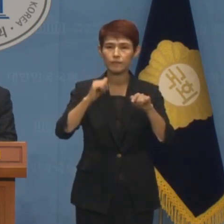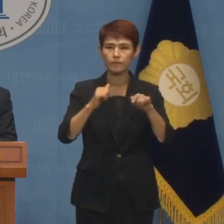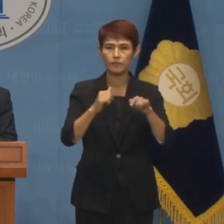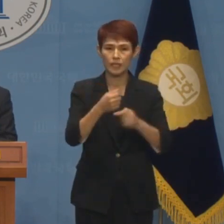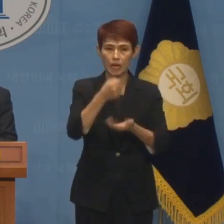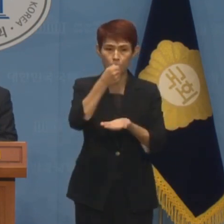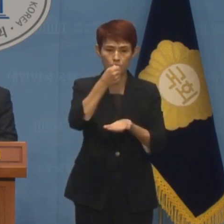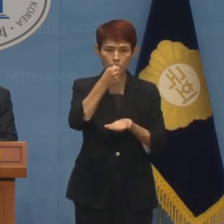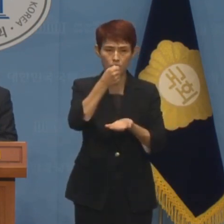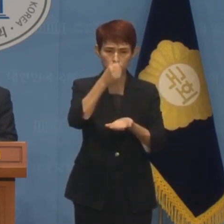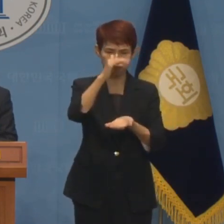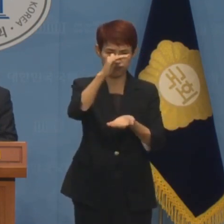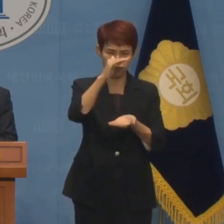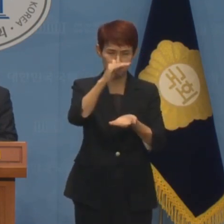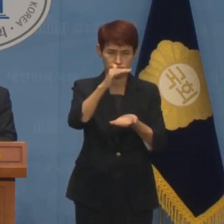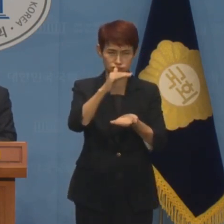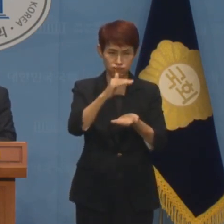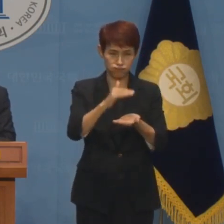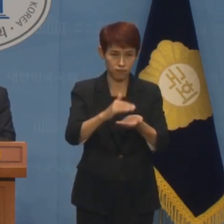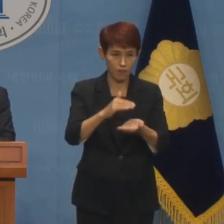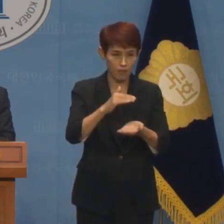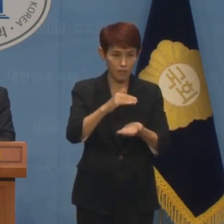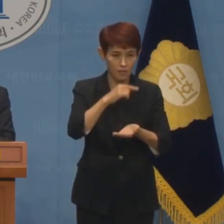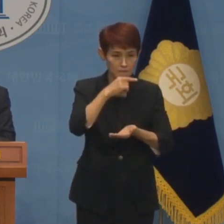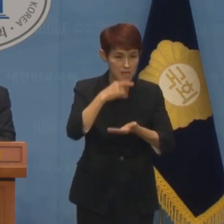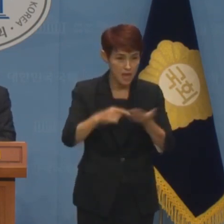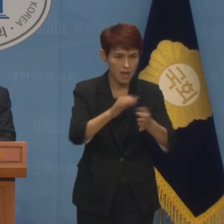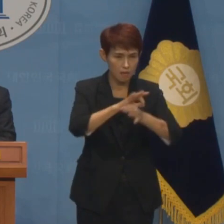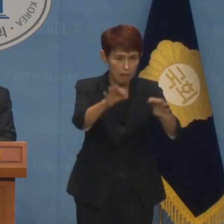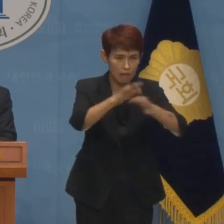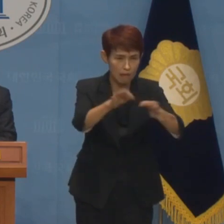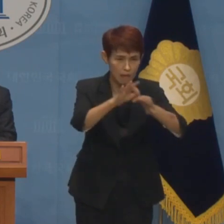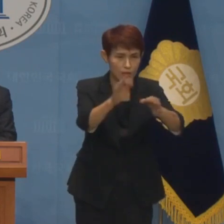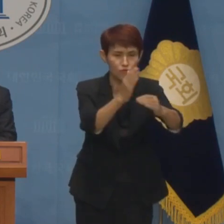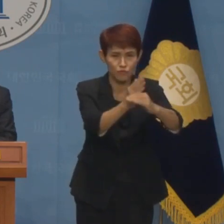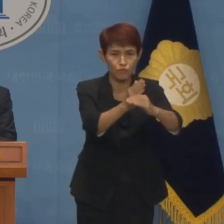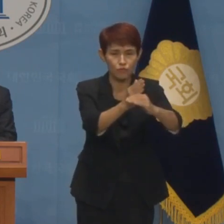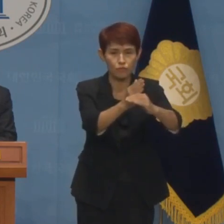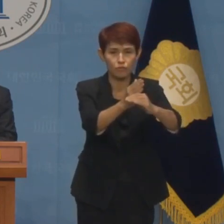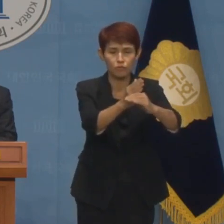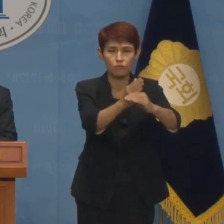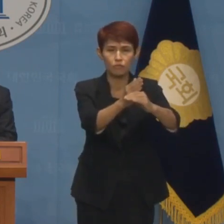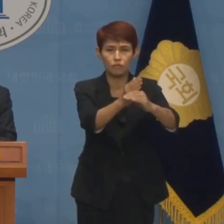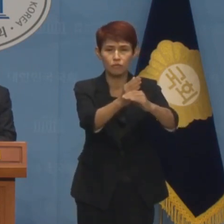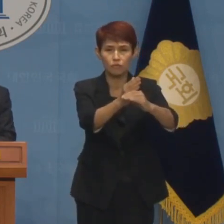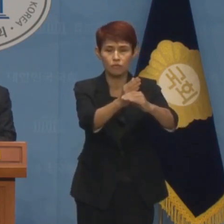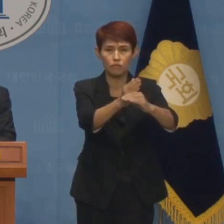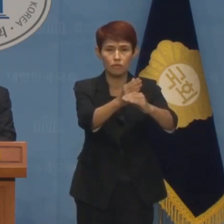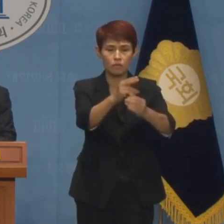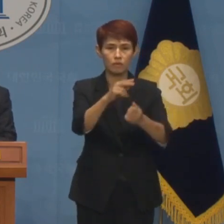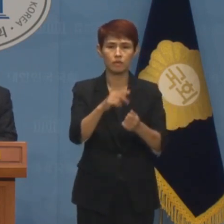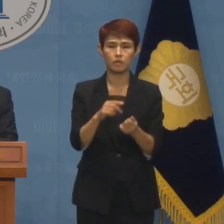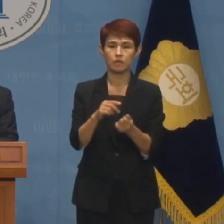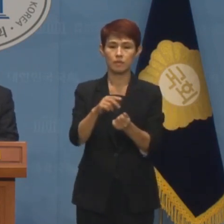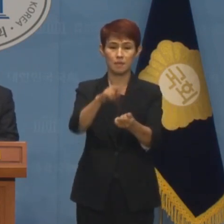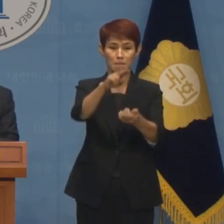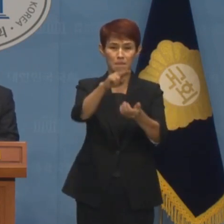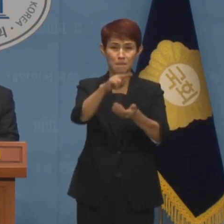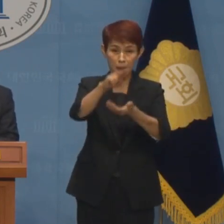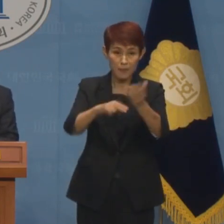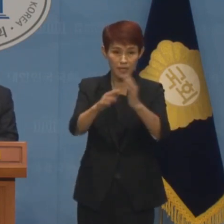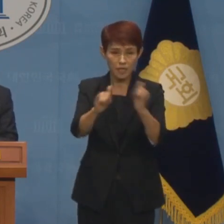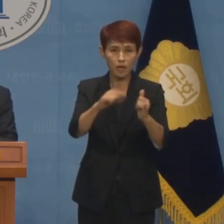자본금을 까먹으면서 소비자 피해를 보상하고 있는 실정입니다. 그런데 문제는 판매자 피해